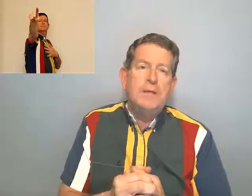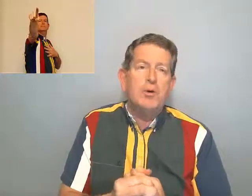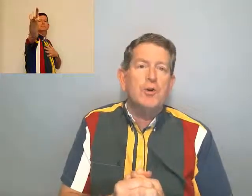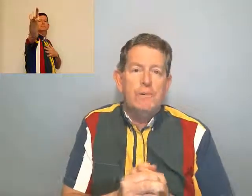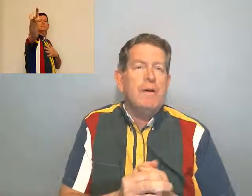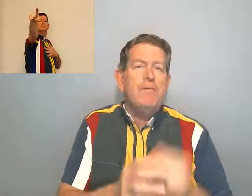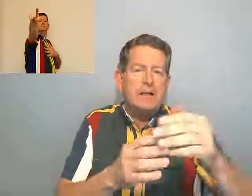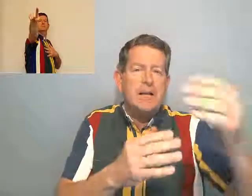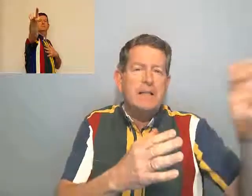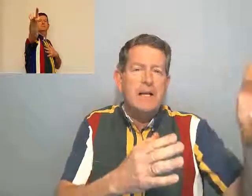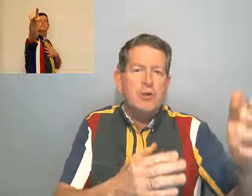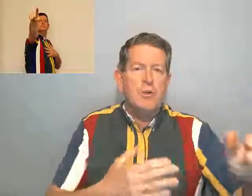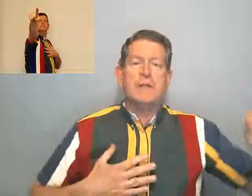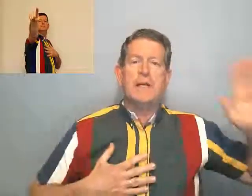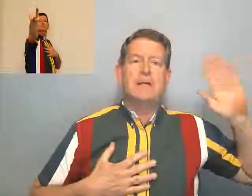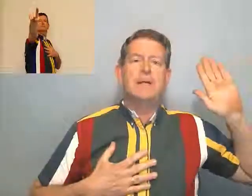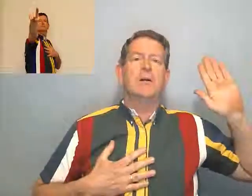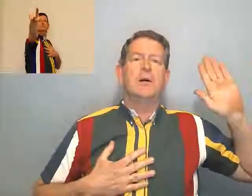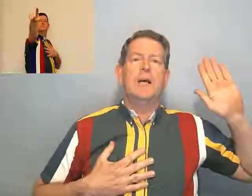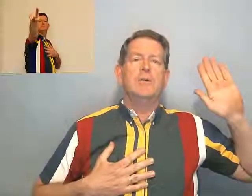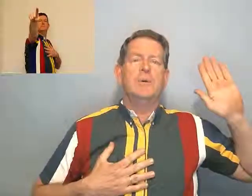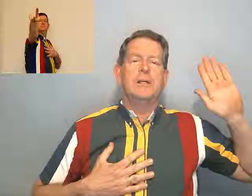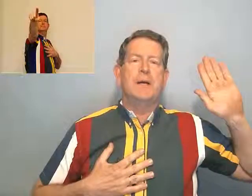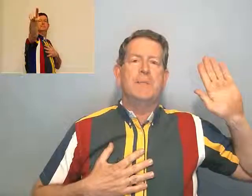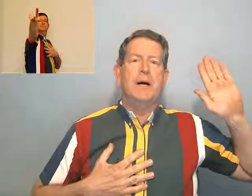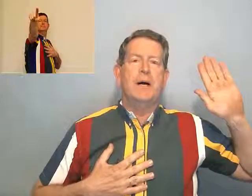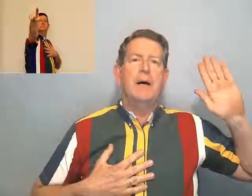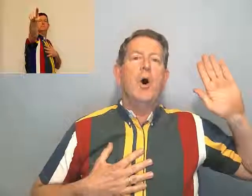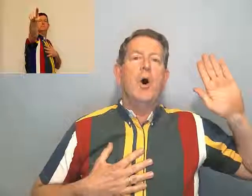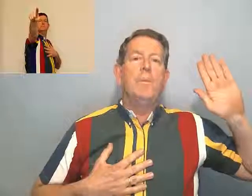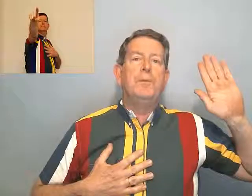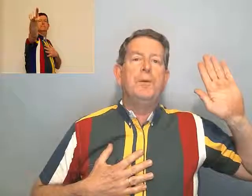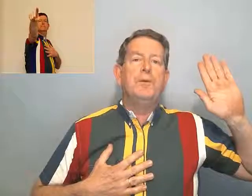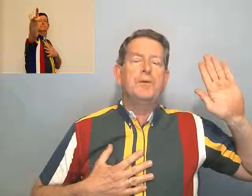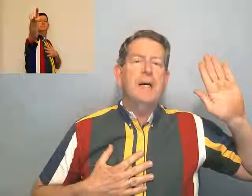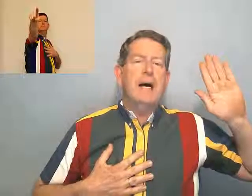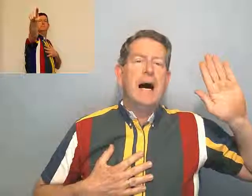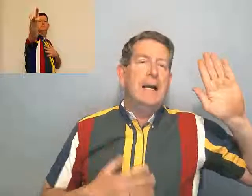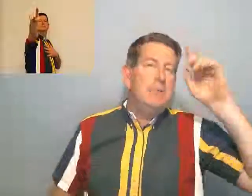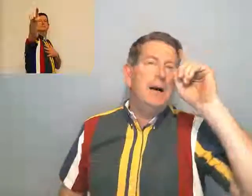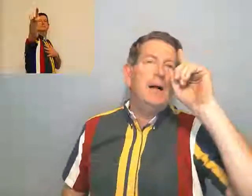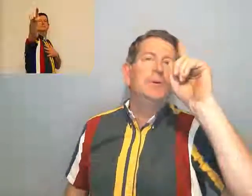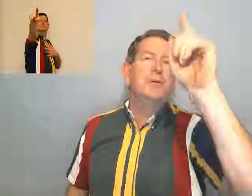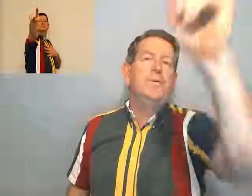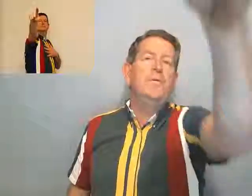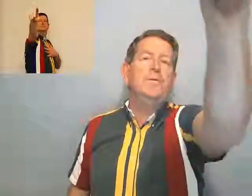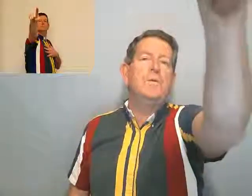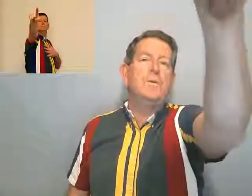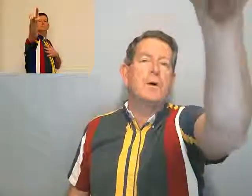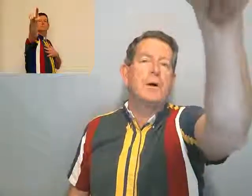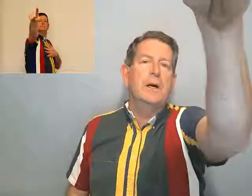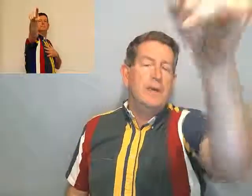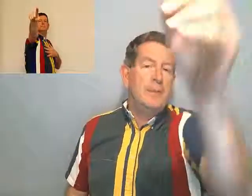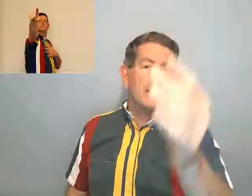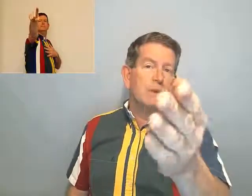je vais faire telle et telle chose, et ça c'est un engagement de sa part. En plus, aller parler du futur. Par